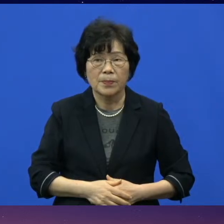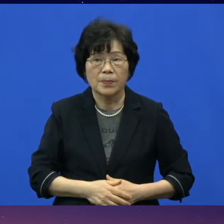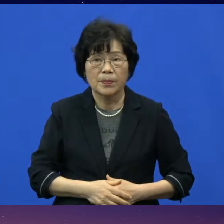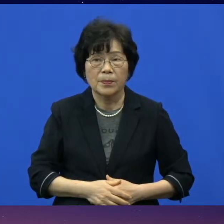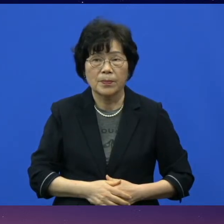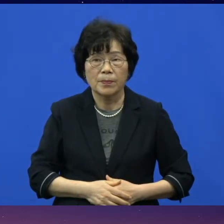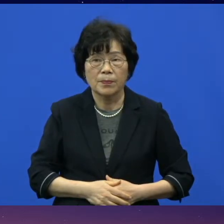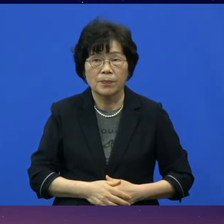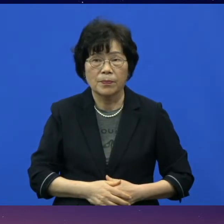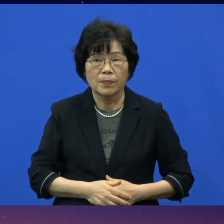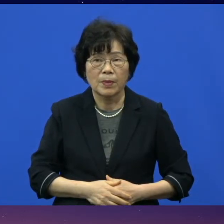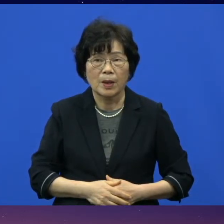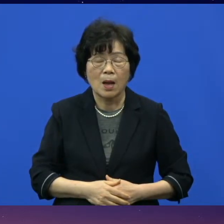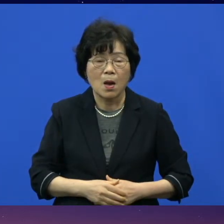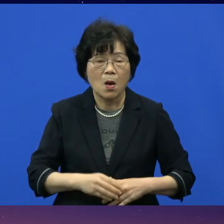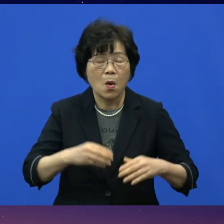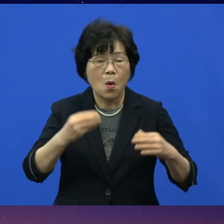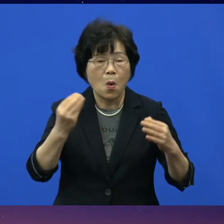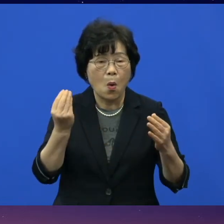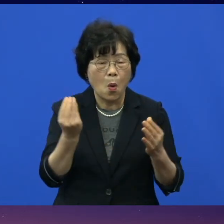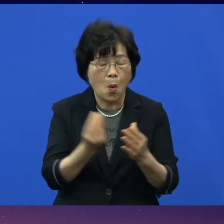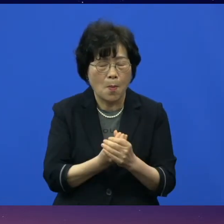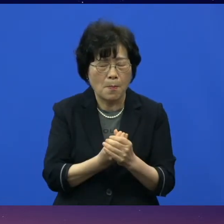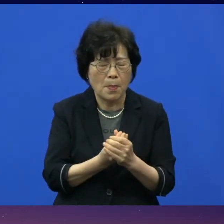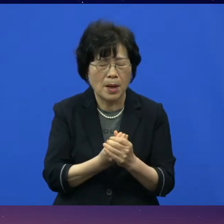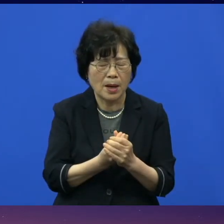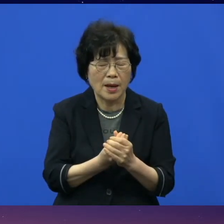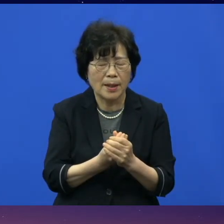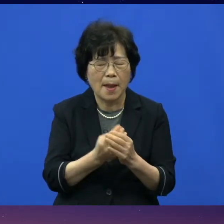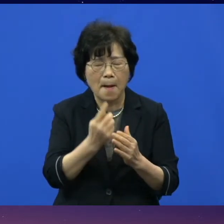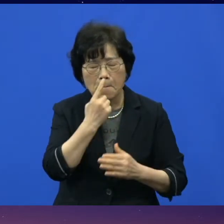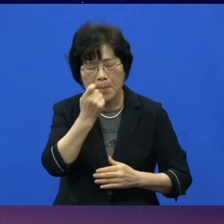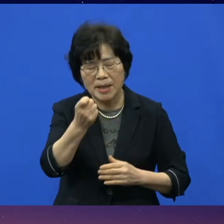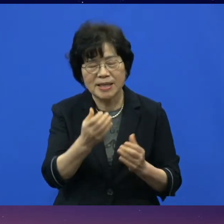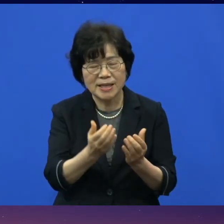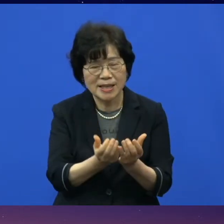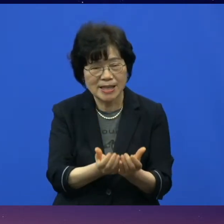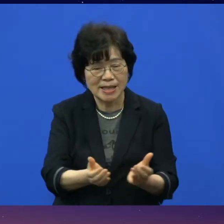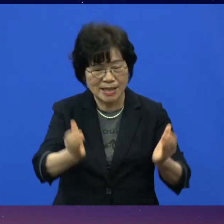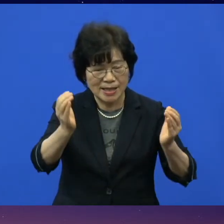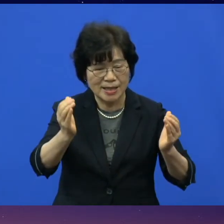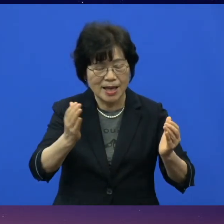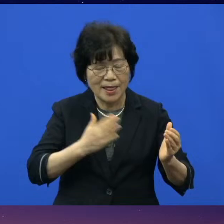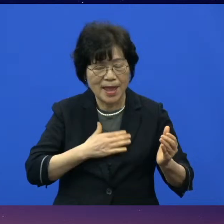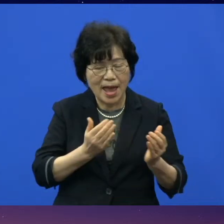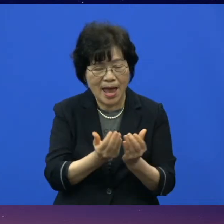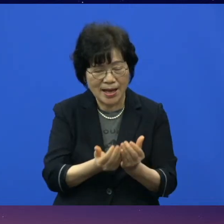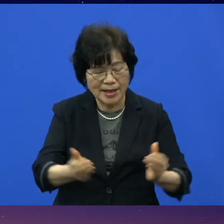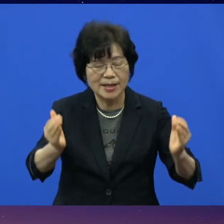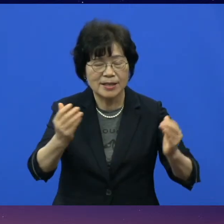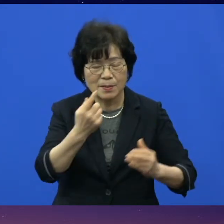그리고 안 깨지는 완벽한 그릇이 되고 싶어요. 멋진 그릇이 되고, 내 그릇이 멋져야 돼요.